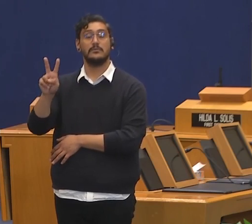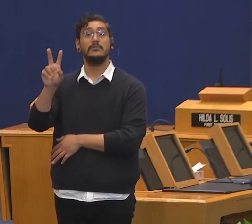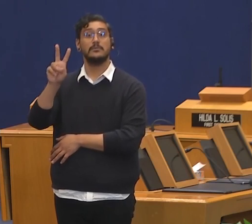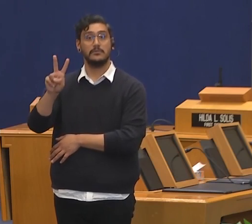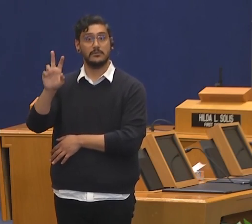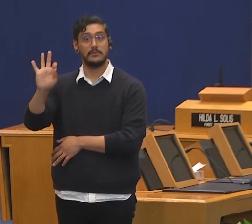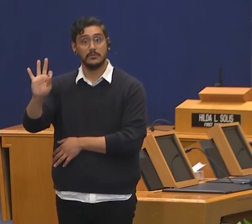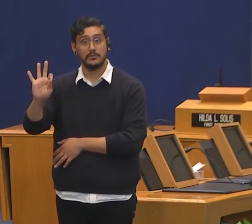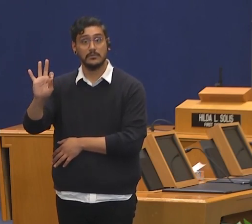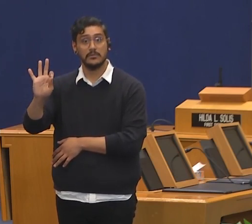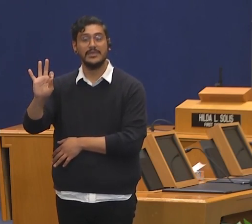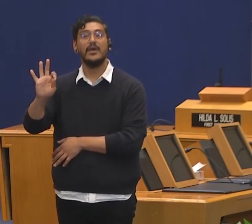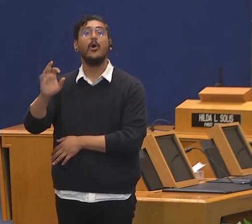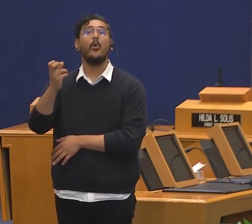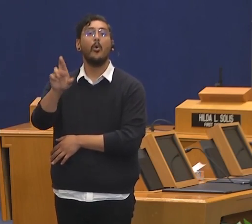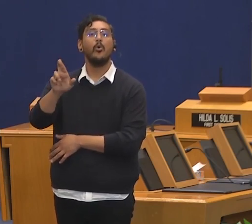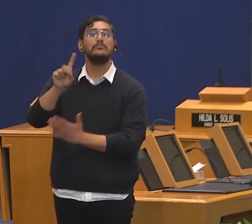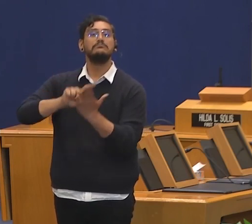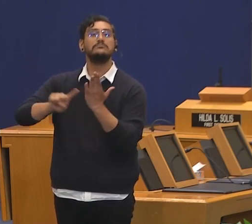888-942-2229 o visitar